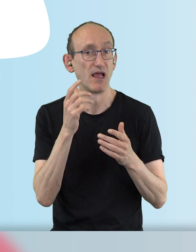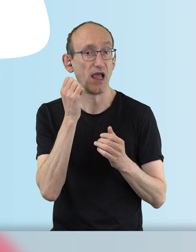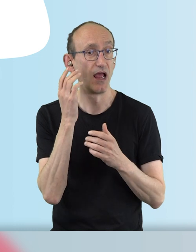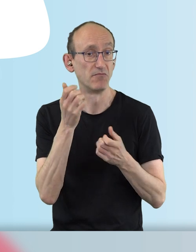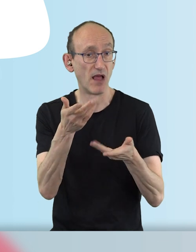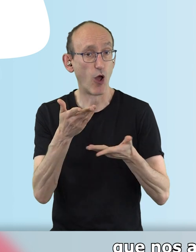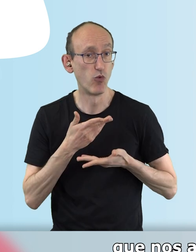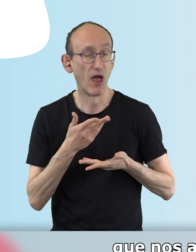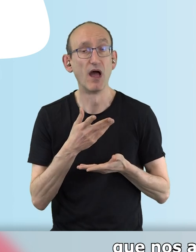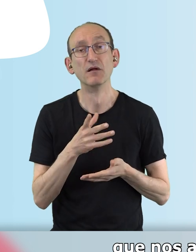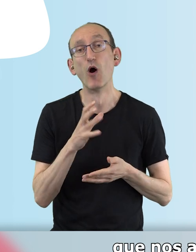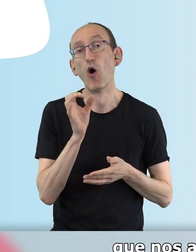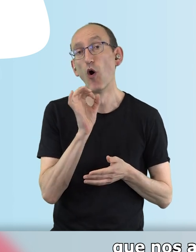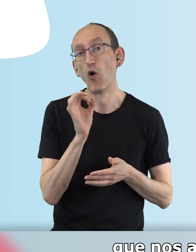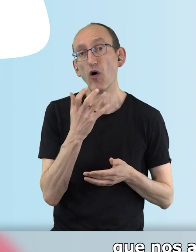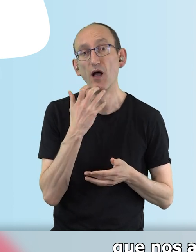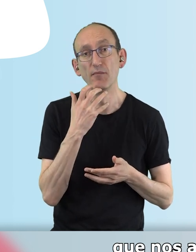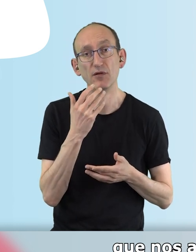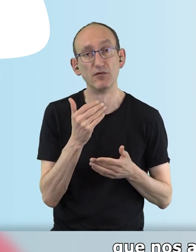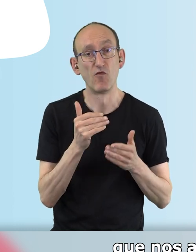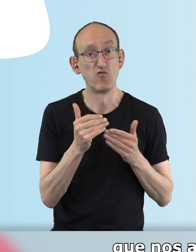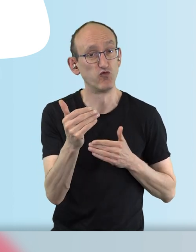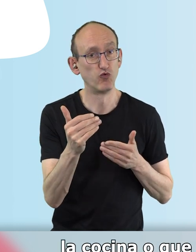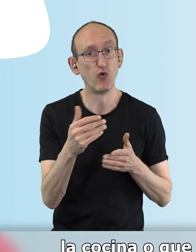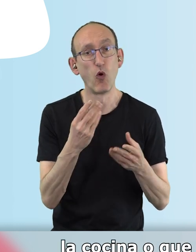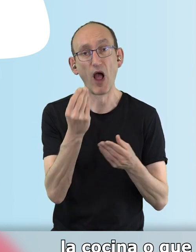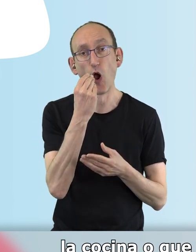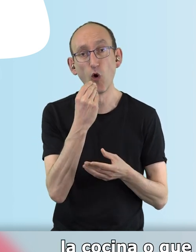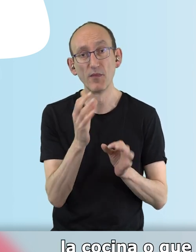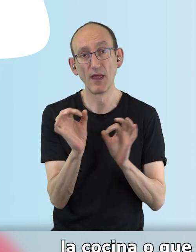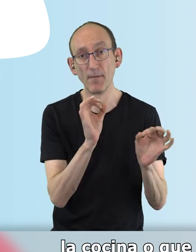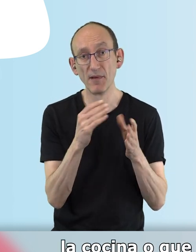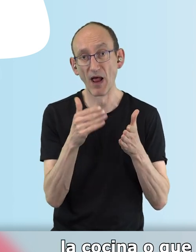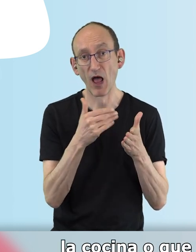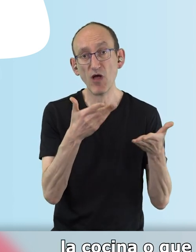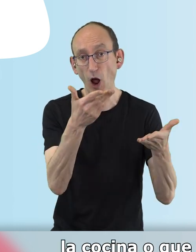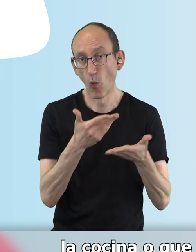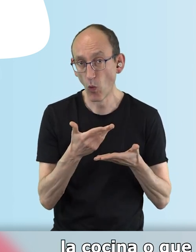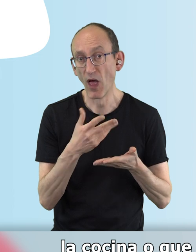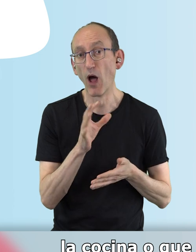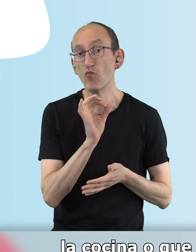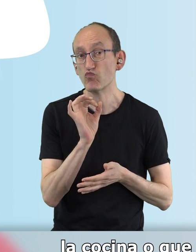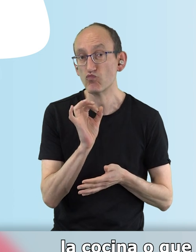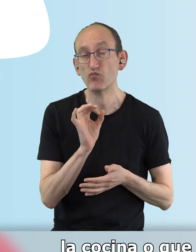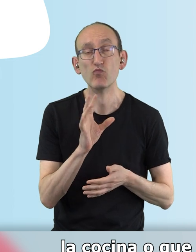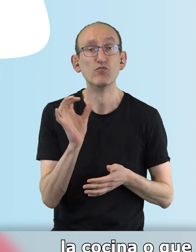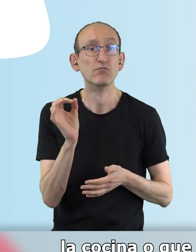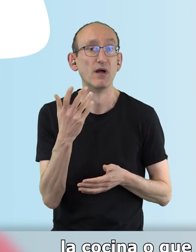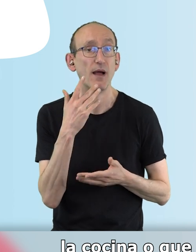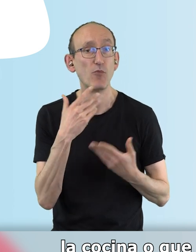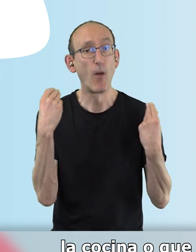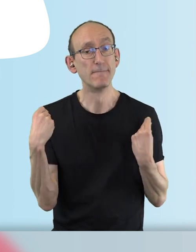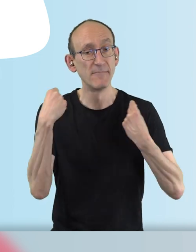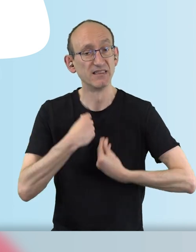tardar un poquillo más, pues que nos ayuden a preparar los alimentos, la cocina, o que nos ayuden